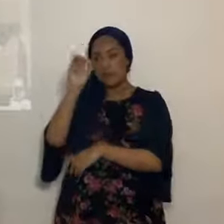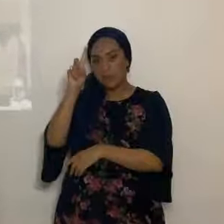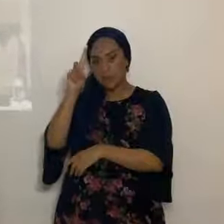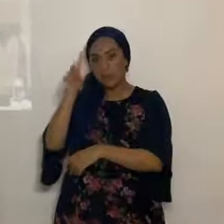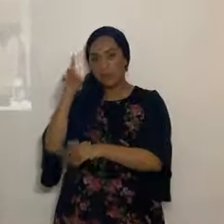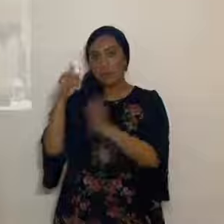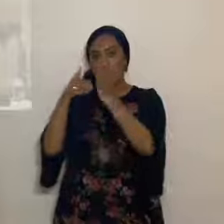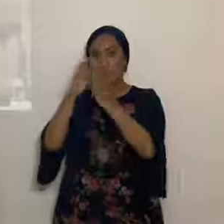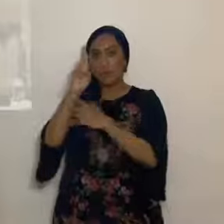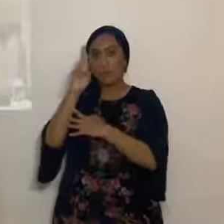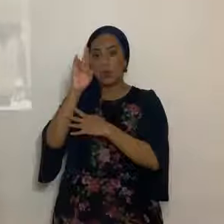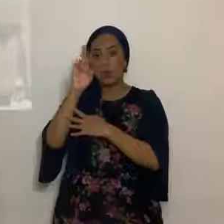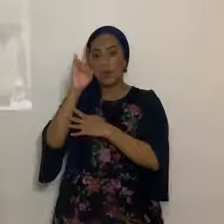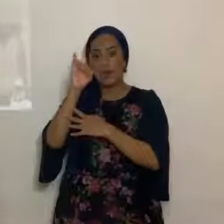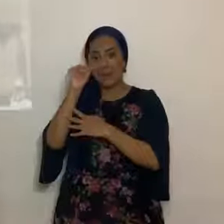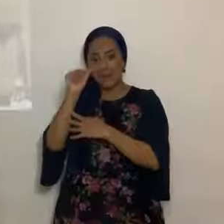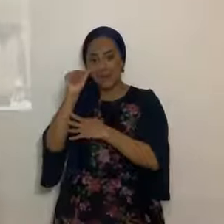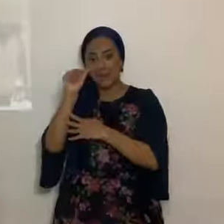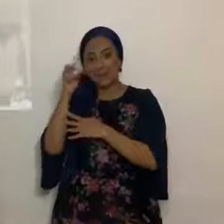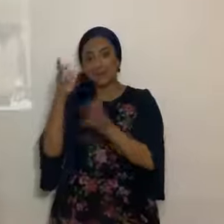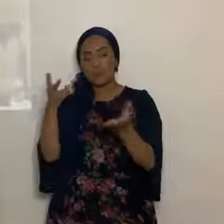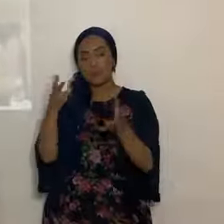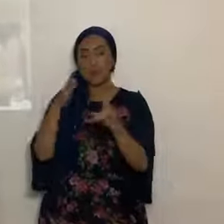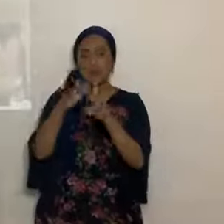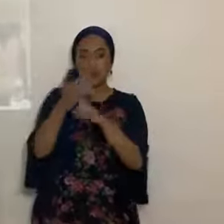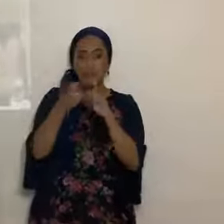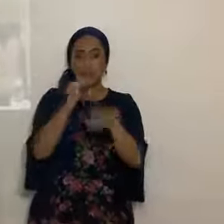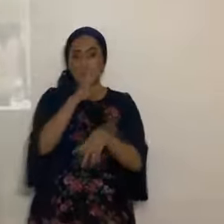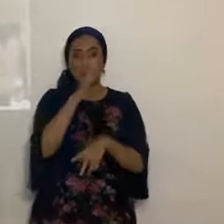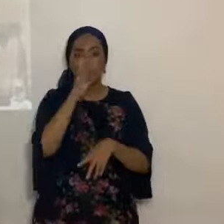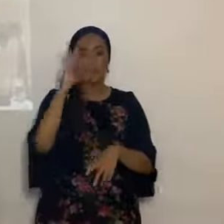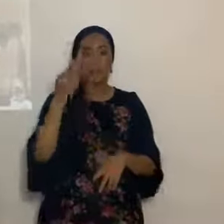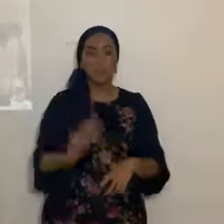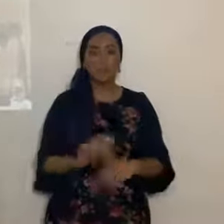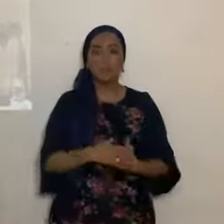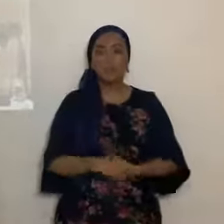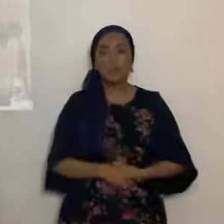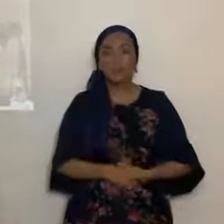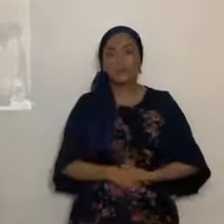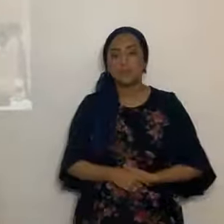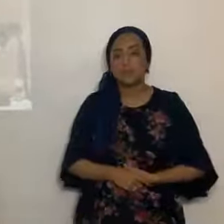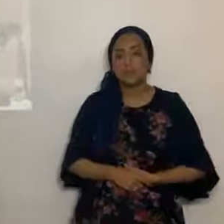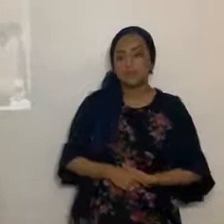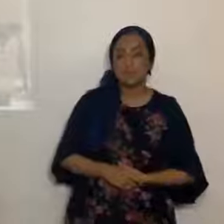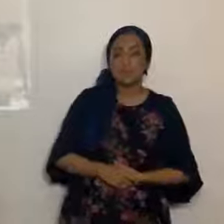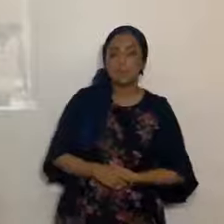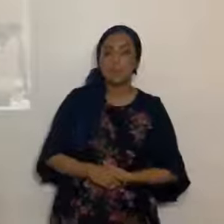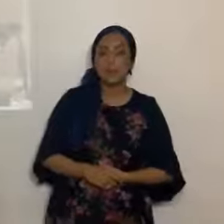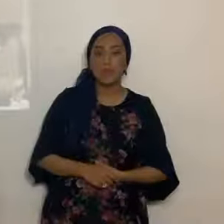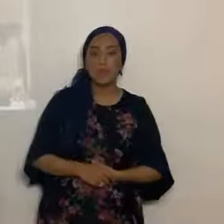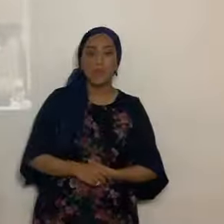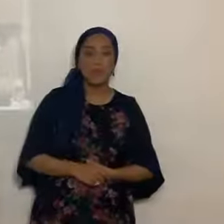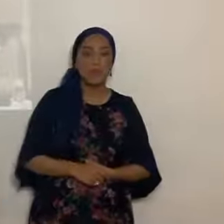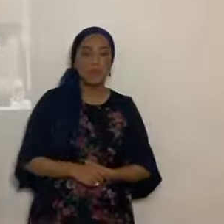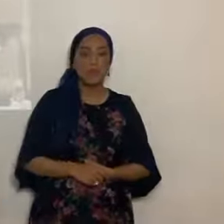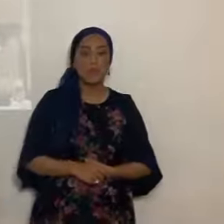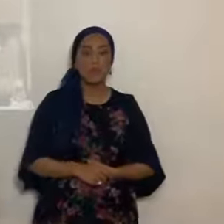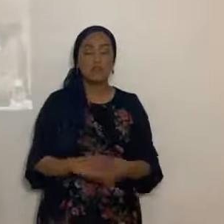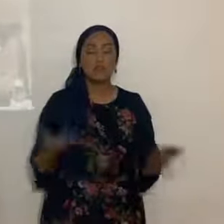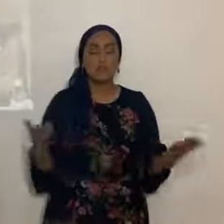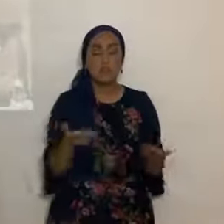contra Urías Eteo. Y lógico, el adulterio con Betsabé. Entonces la idea es esta.